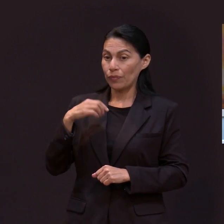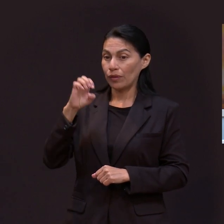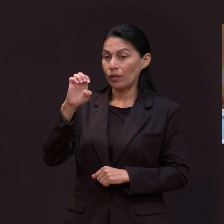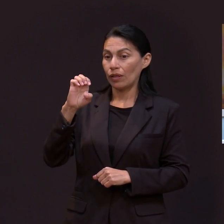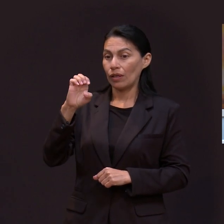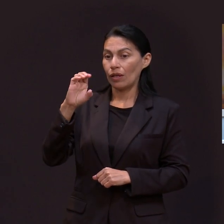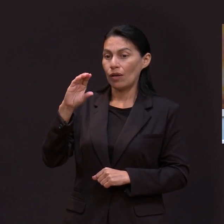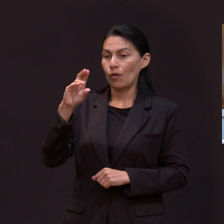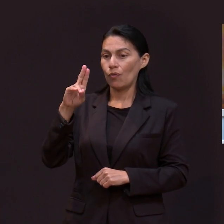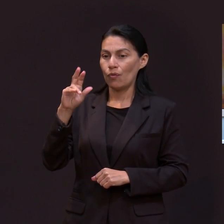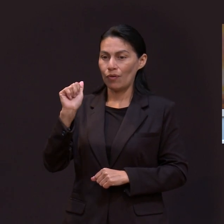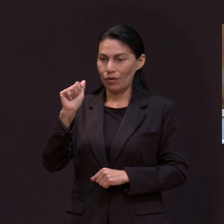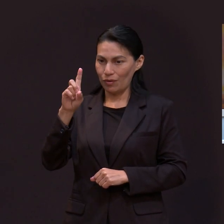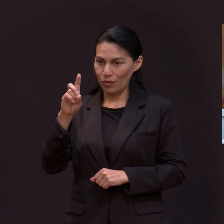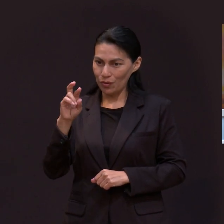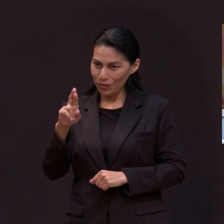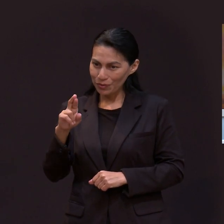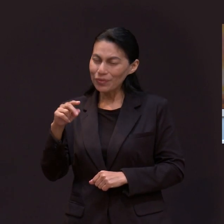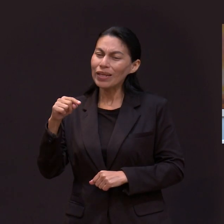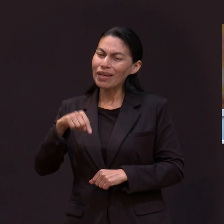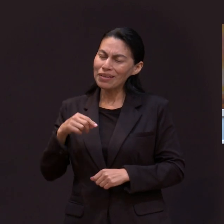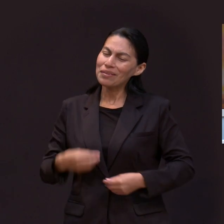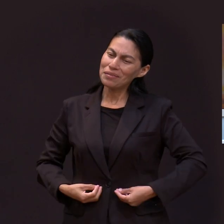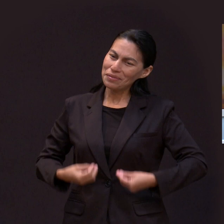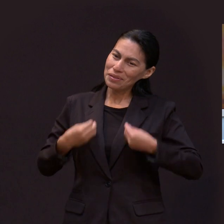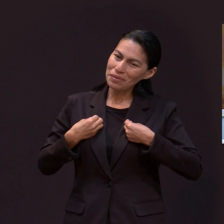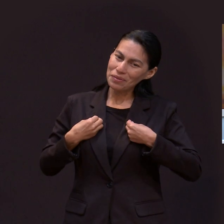y ahora estoy viviendo acá